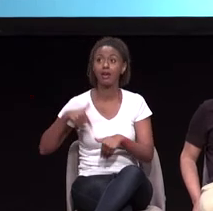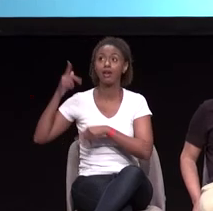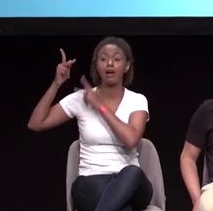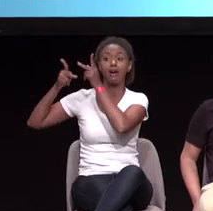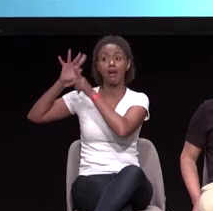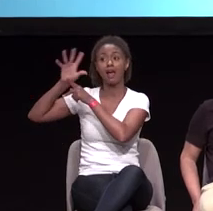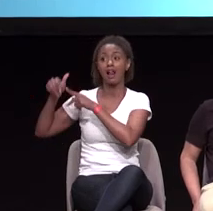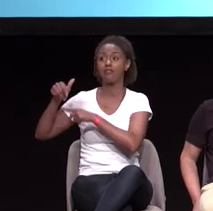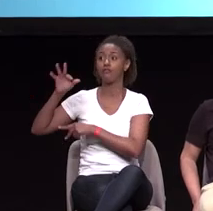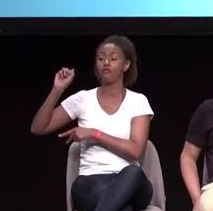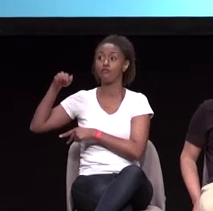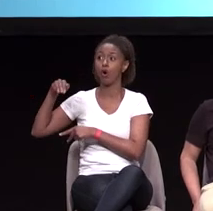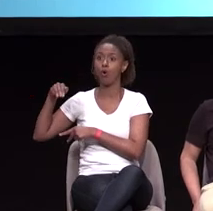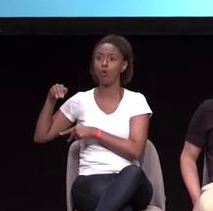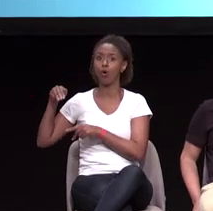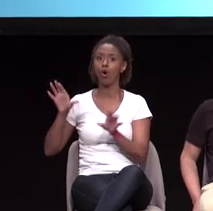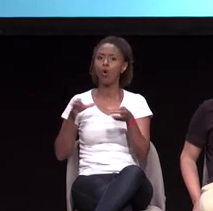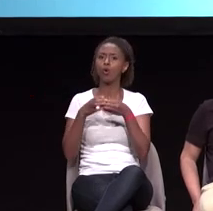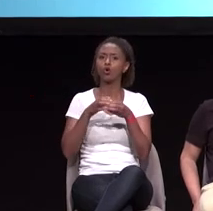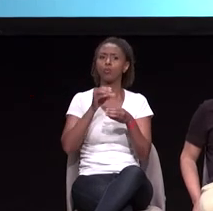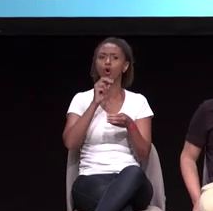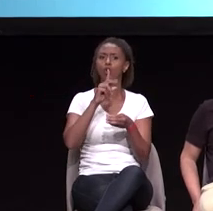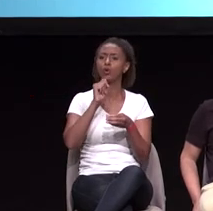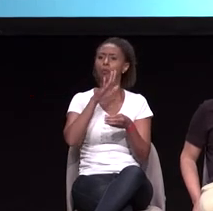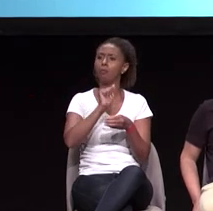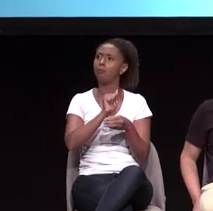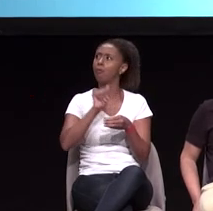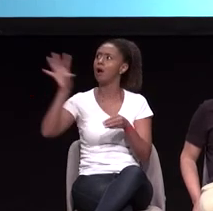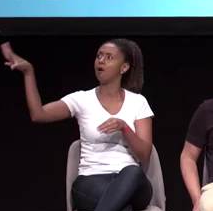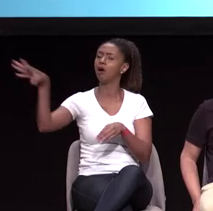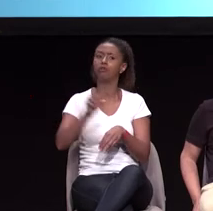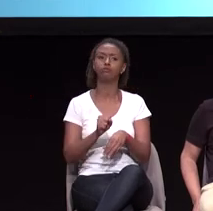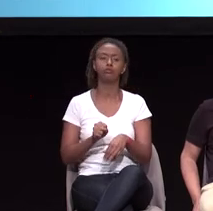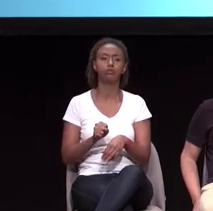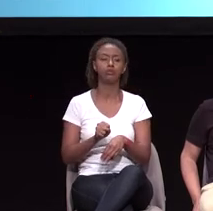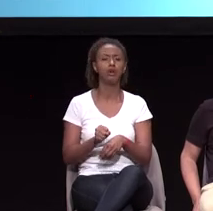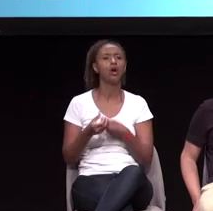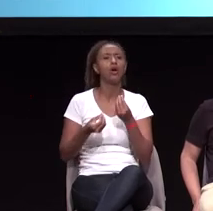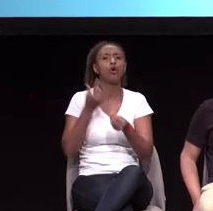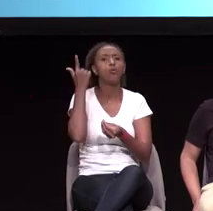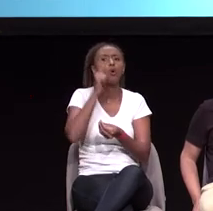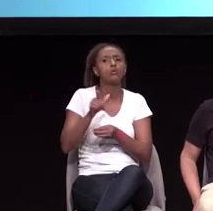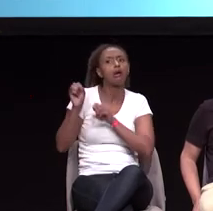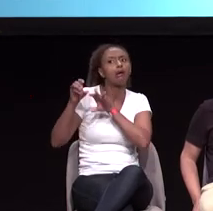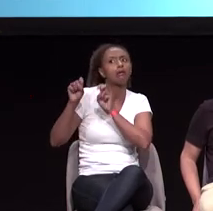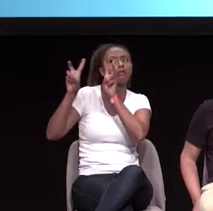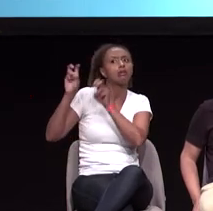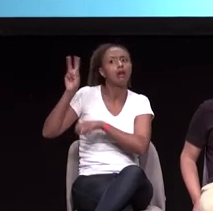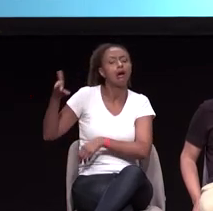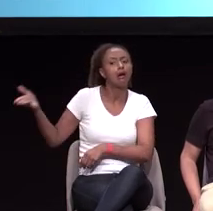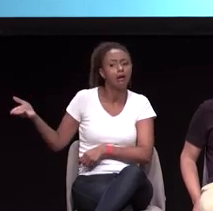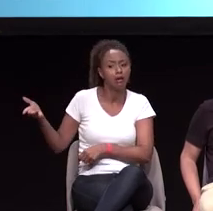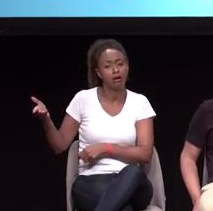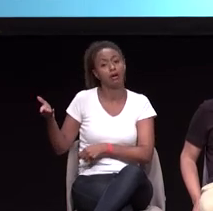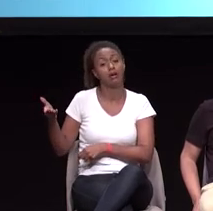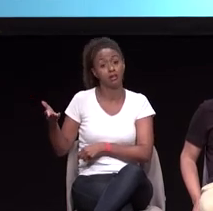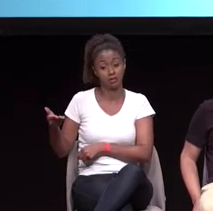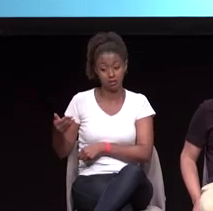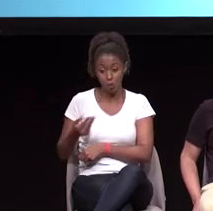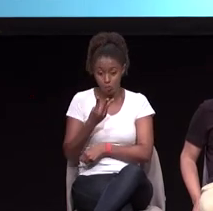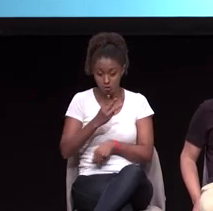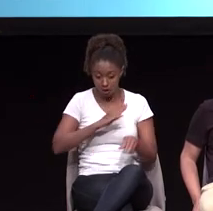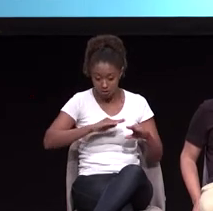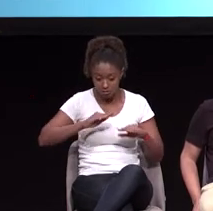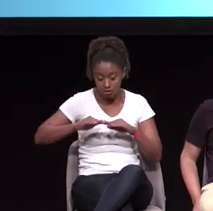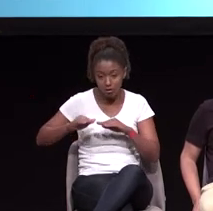soro ba foram lá e pegaram como registrar esses três tambores hoje por exemplo né nesse três tambores eles fazem o